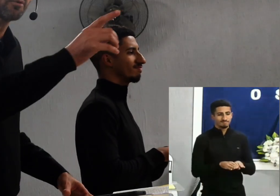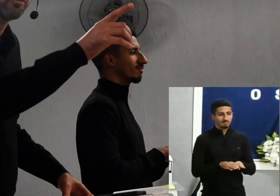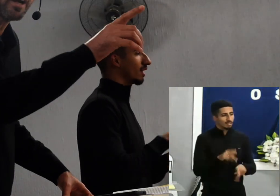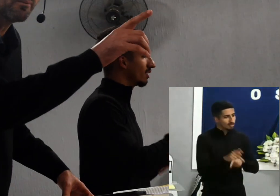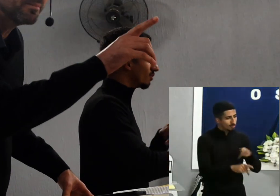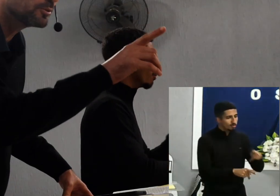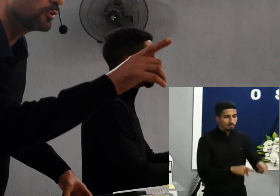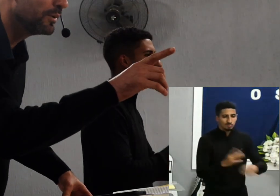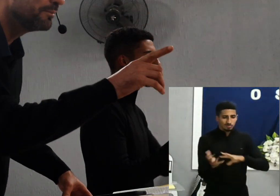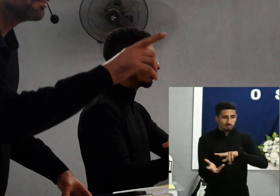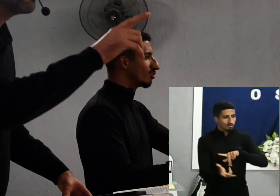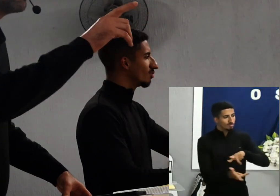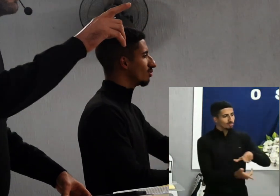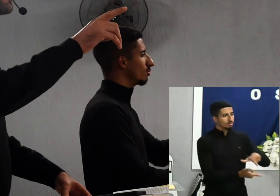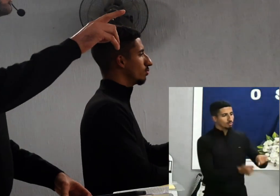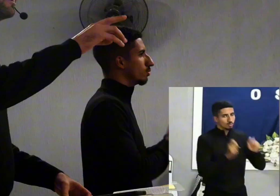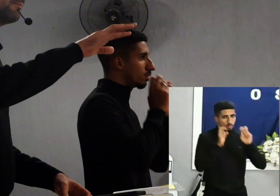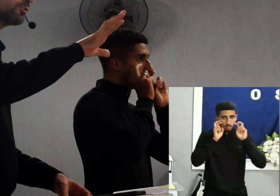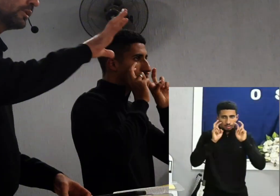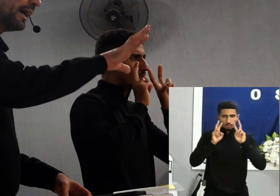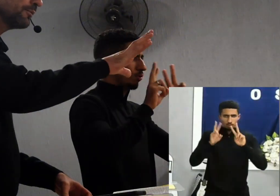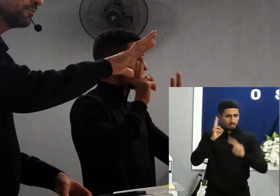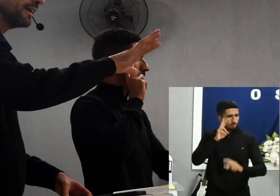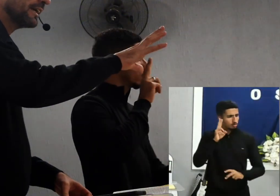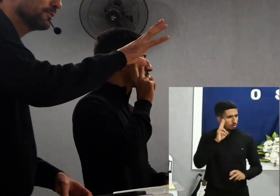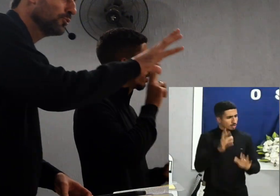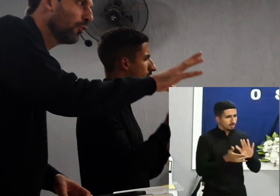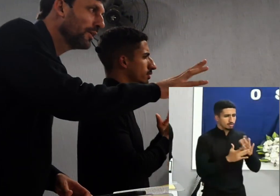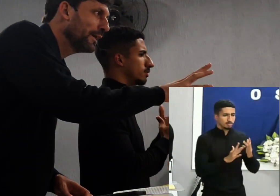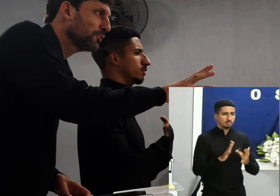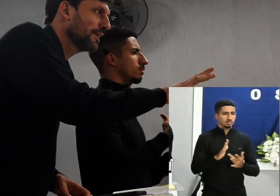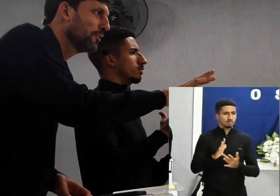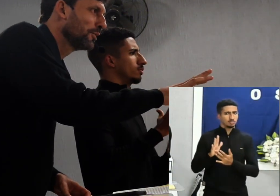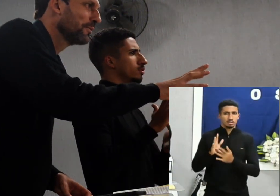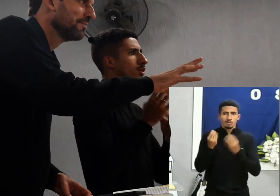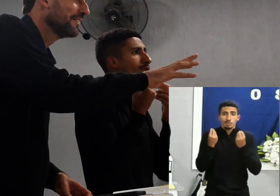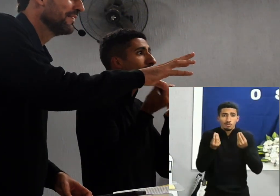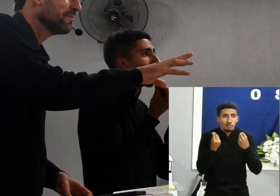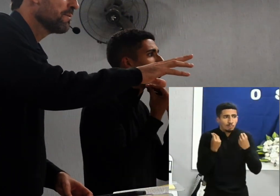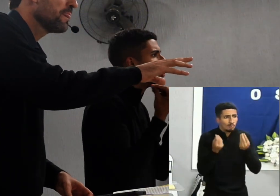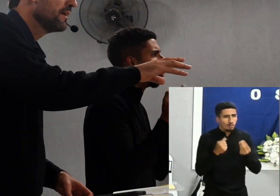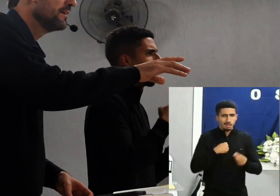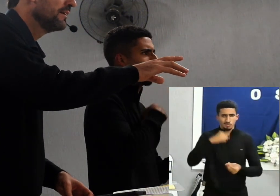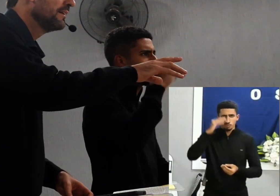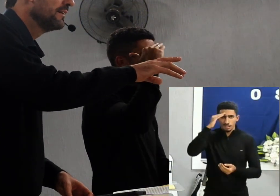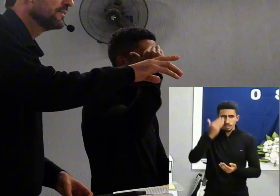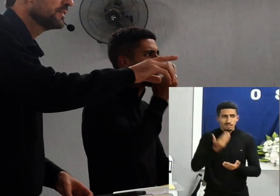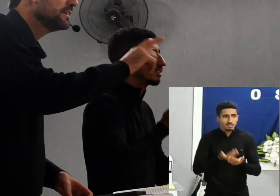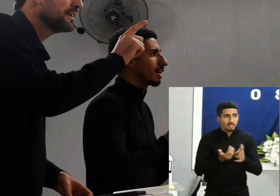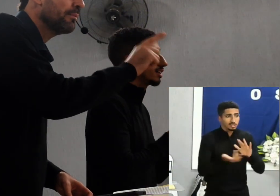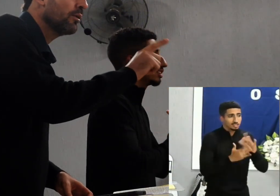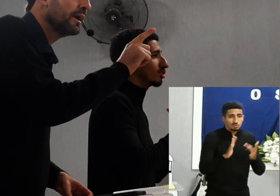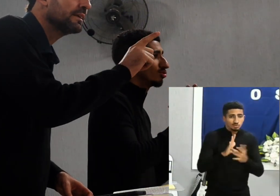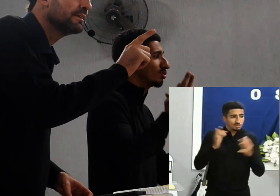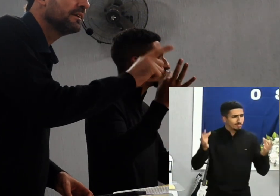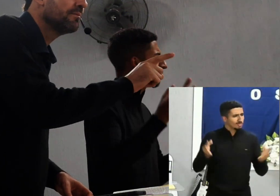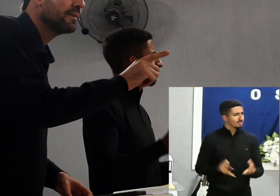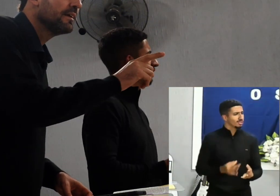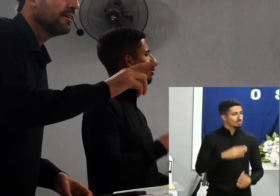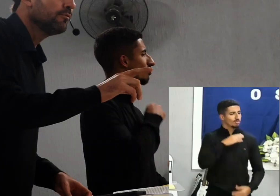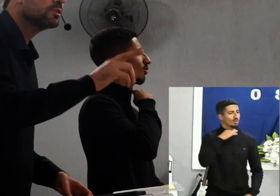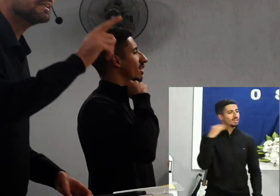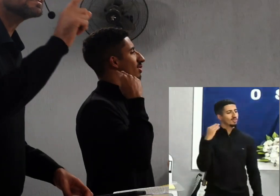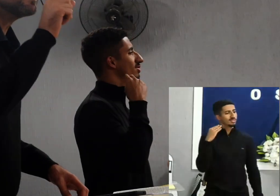Você quer provocar uma pessoa, mas cuidado, faça isso num contexto seguro. Se você disser para alguém